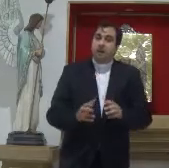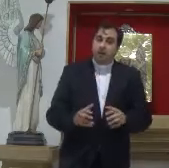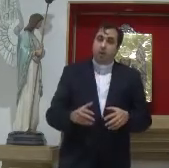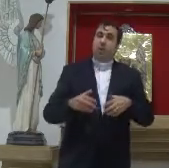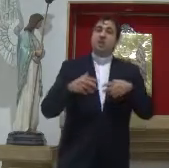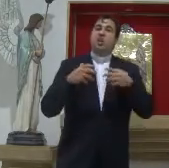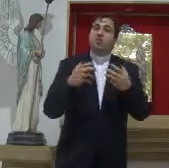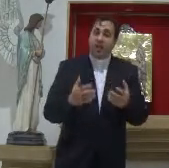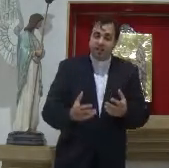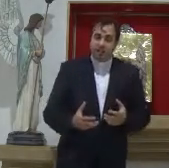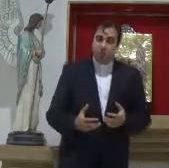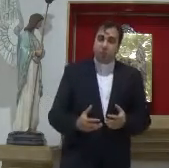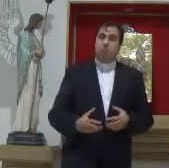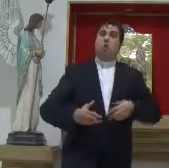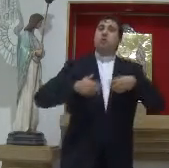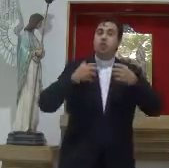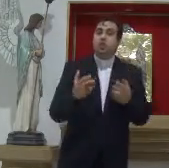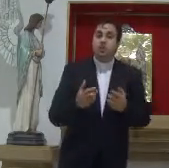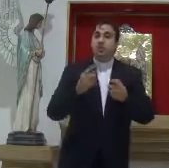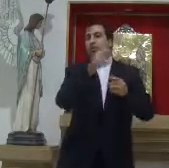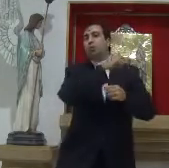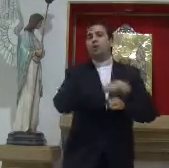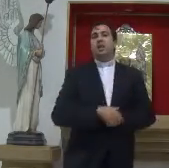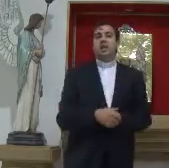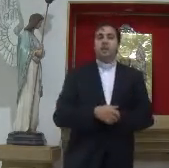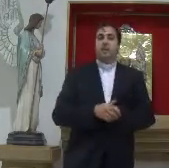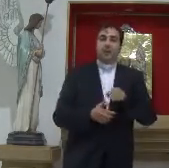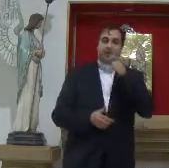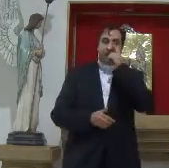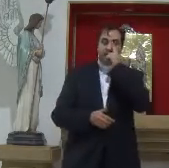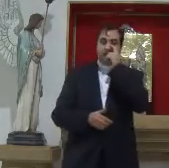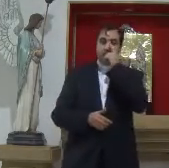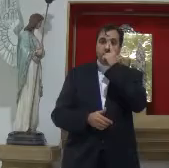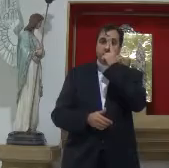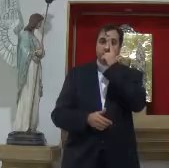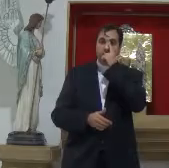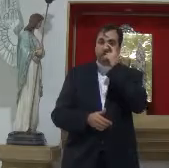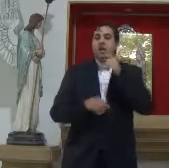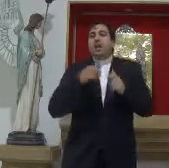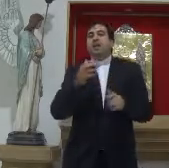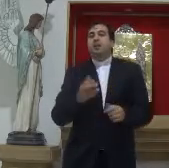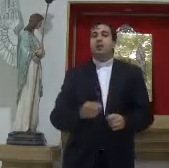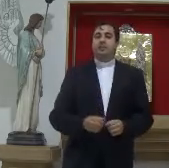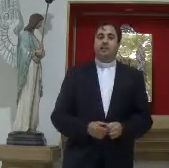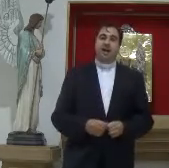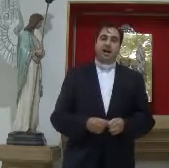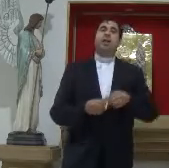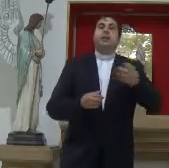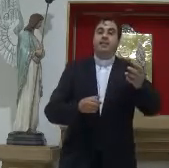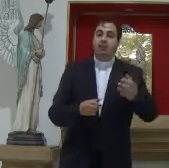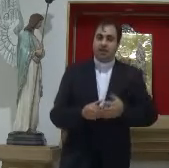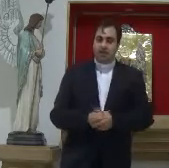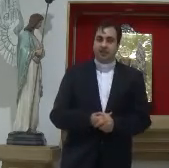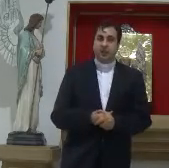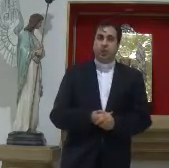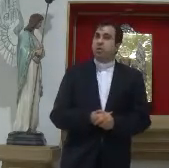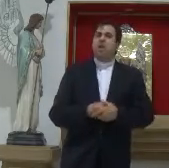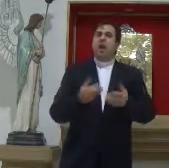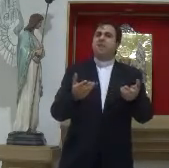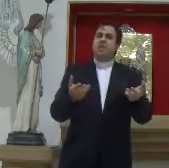por las fallas del mundo por las cosas del mundo se dejan perder las bendiciones de dios es que tengo que trabajar es que tengo que hacer tal cosa a veces